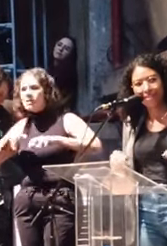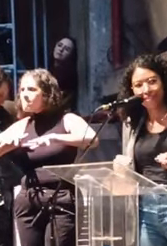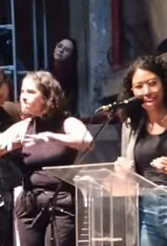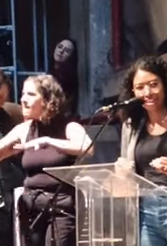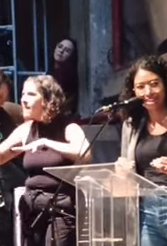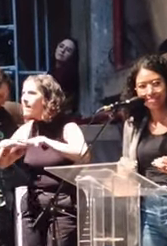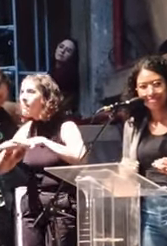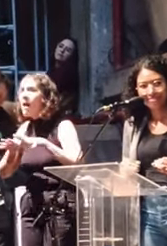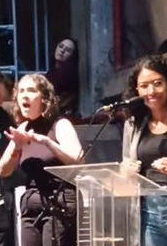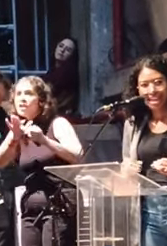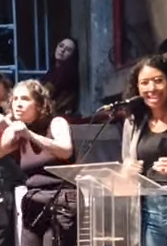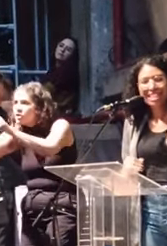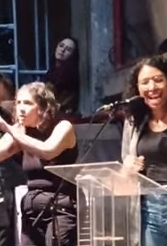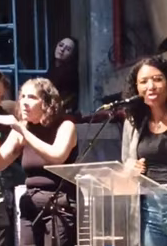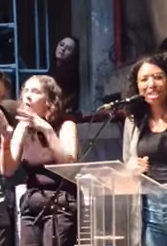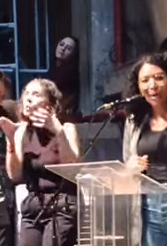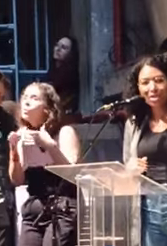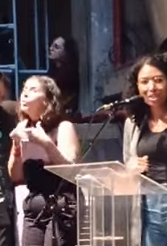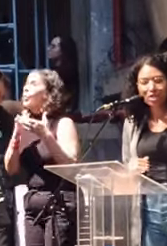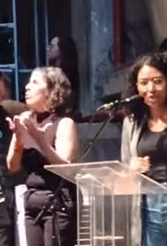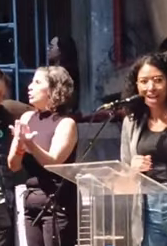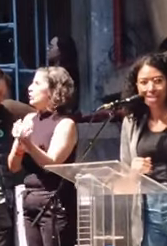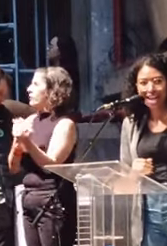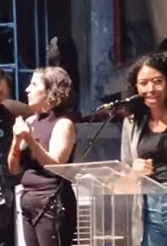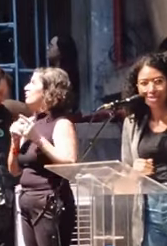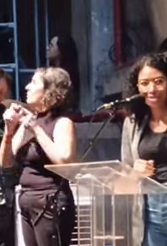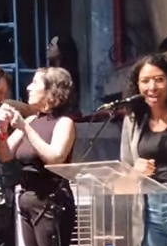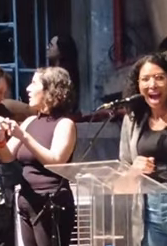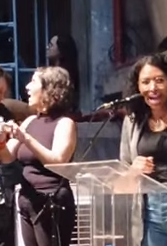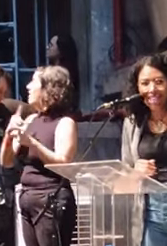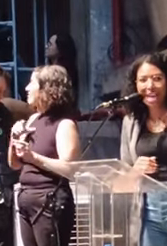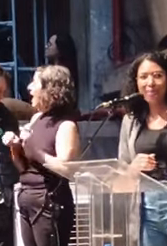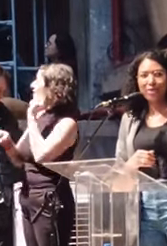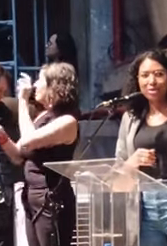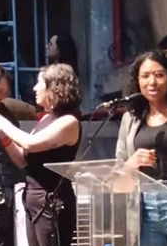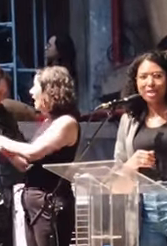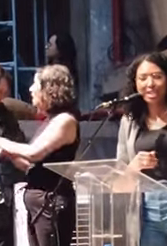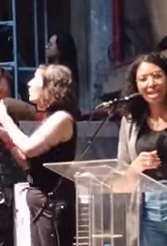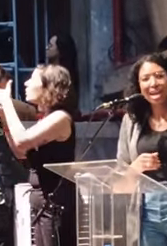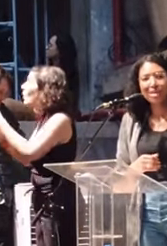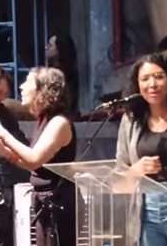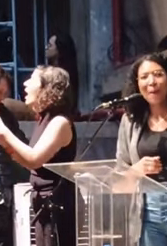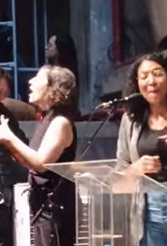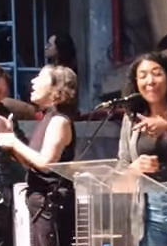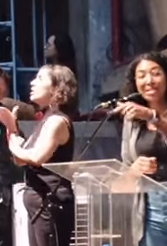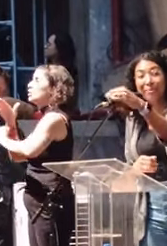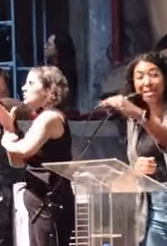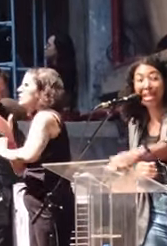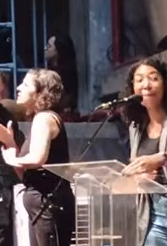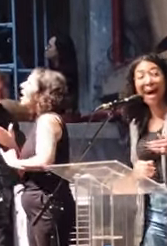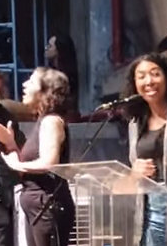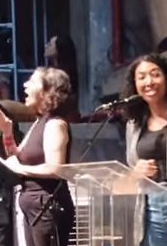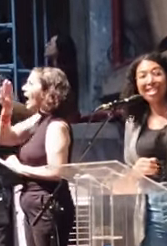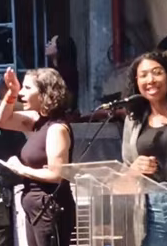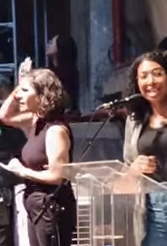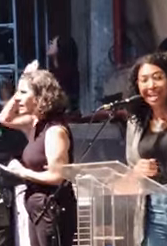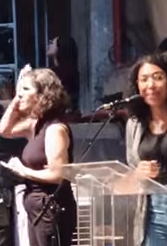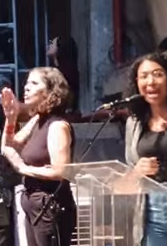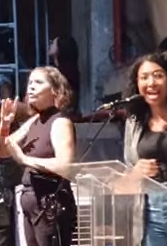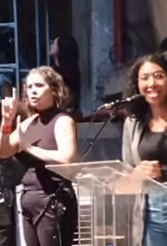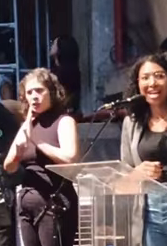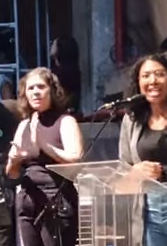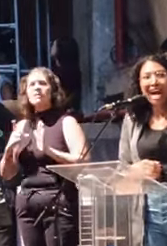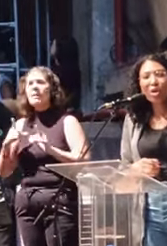juventude periférica que está nos espaços institucionalizados, acadêmicos, de direito, mas também está na base, está